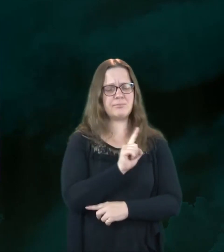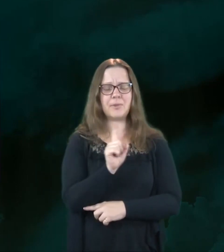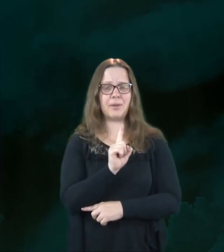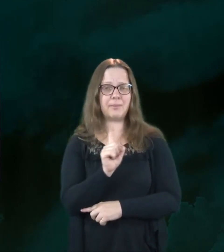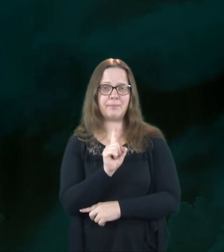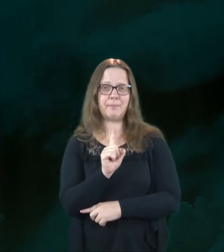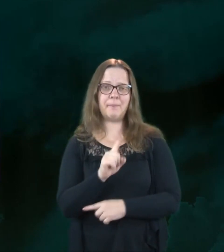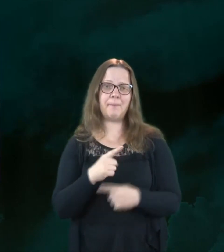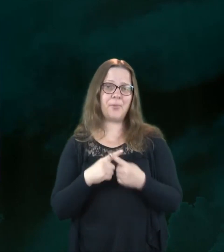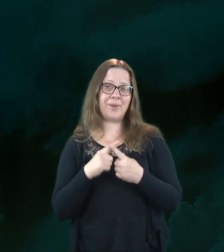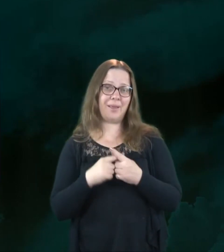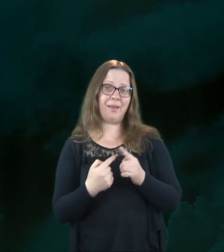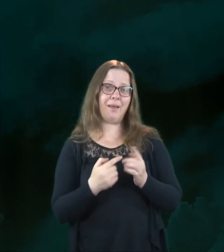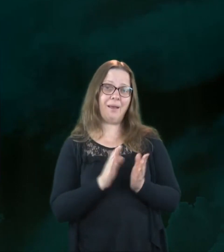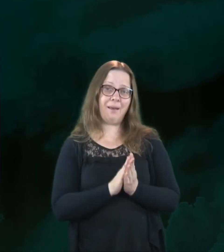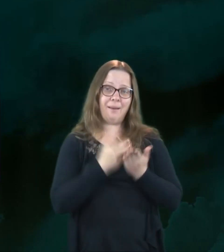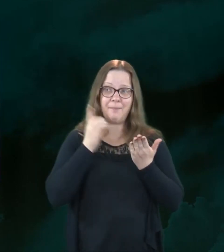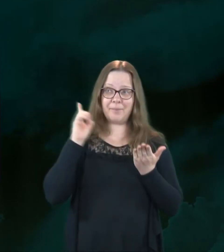Capítulo 11,